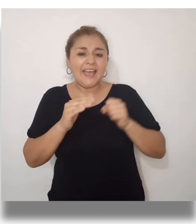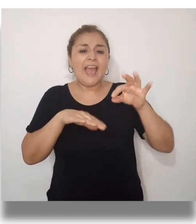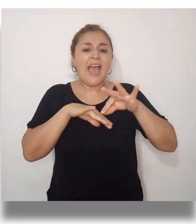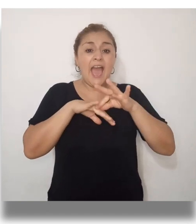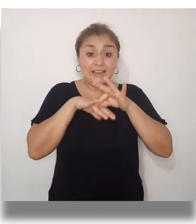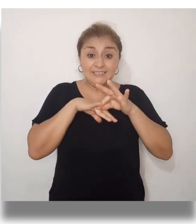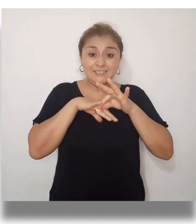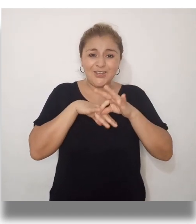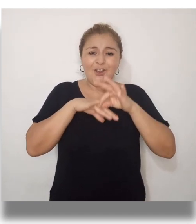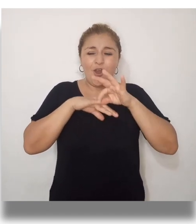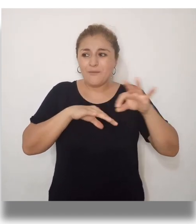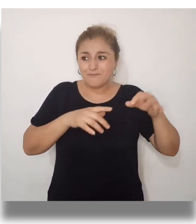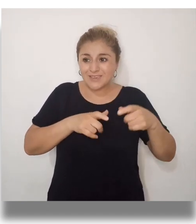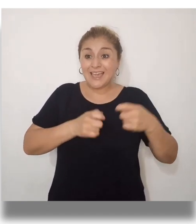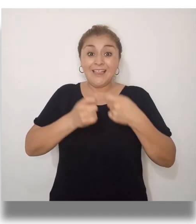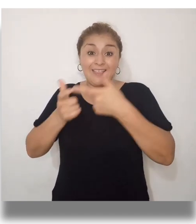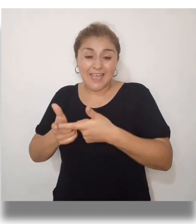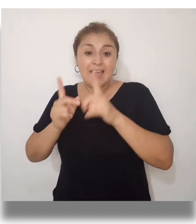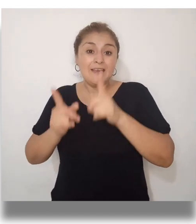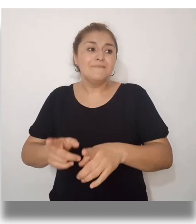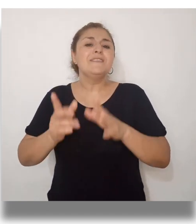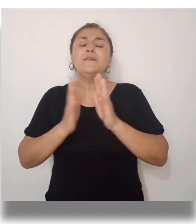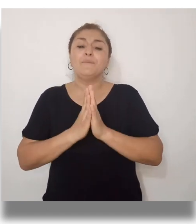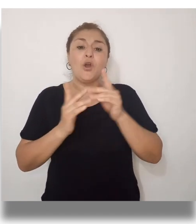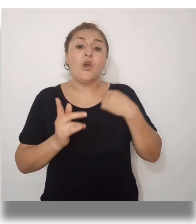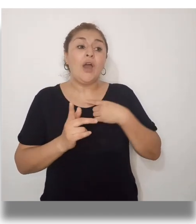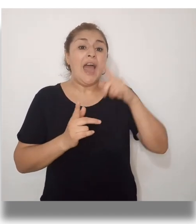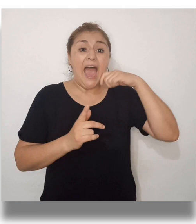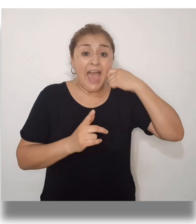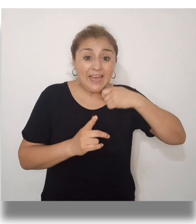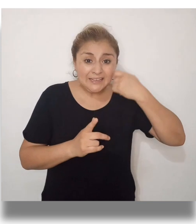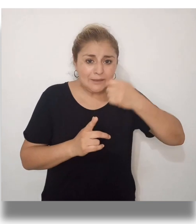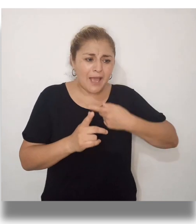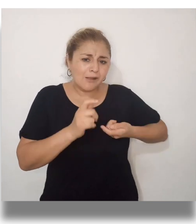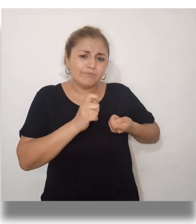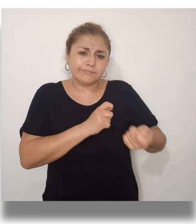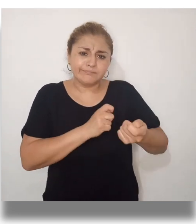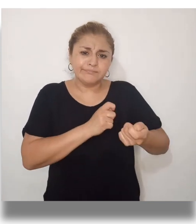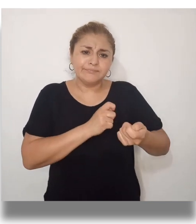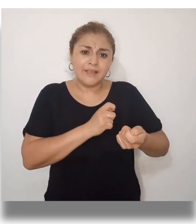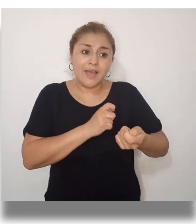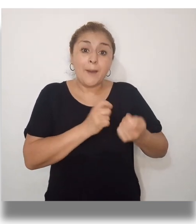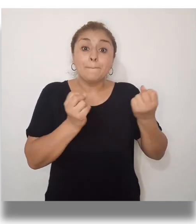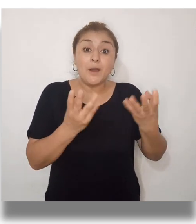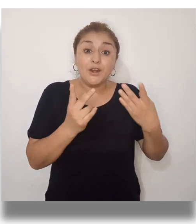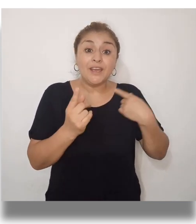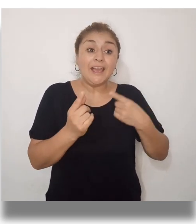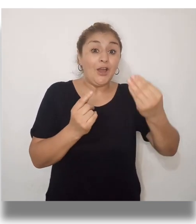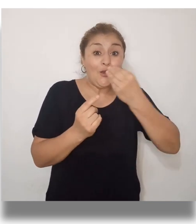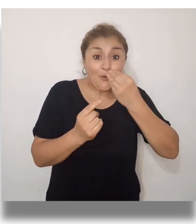y que vayan y maten al mejor animal al más engordado para